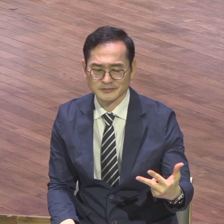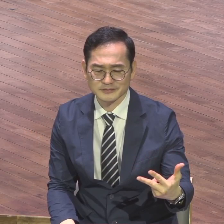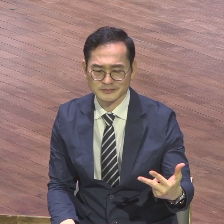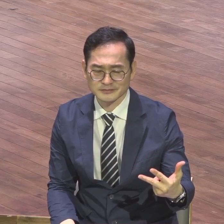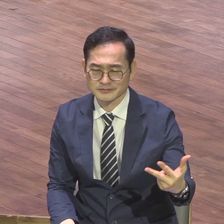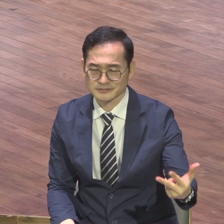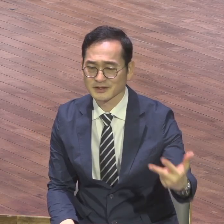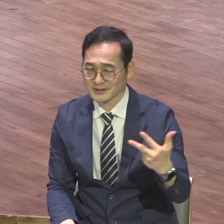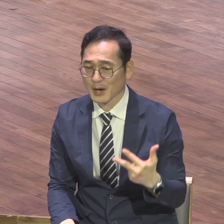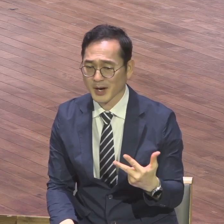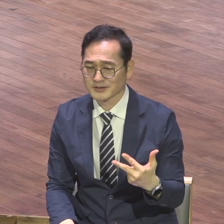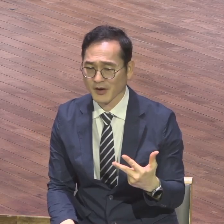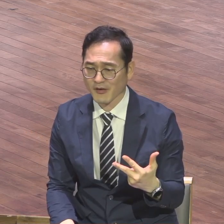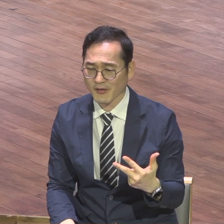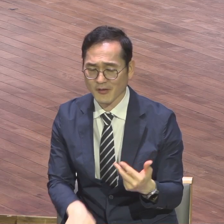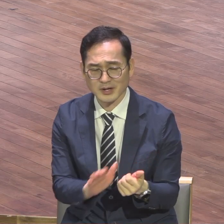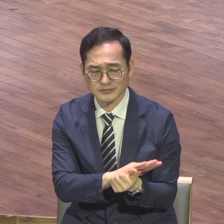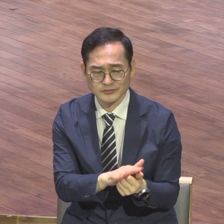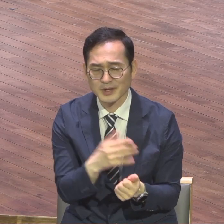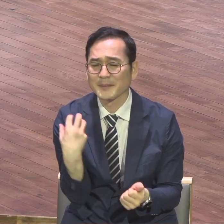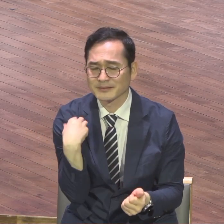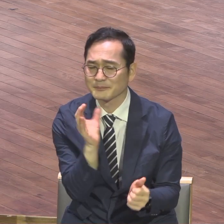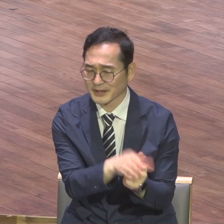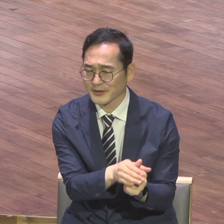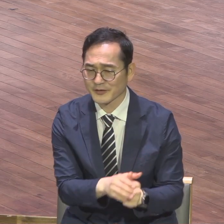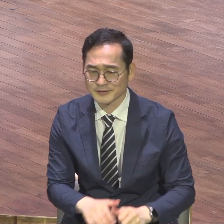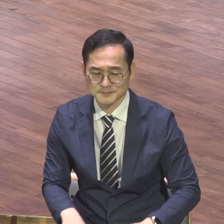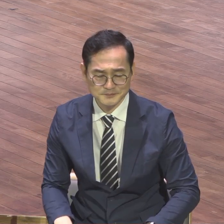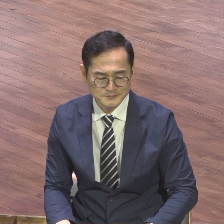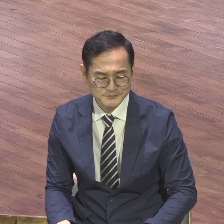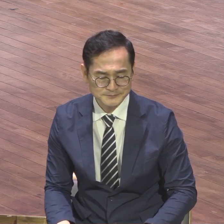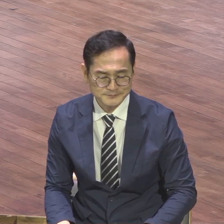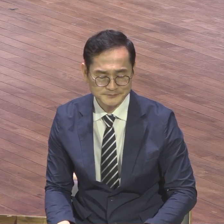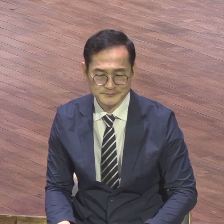다 그렇게 추천을 하게 됩니다. 독특한 것은